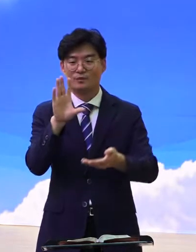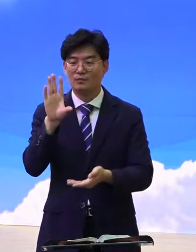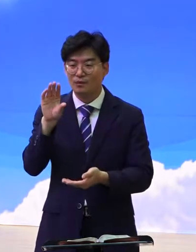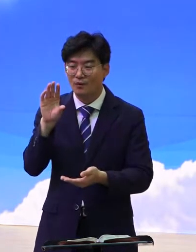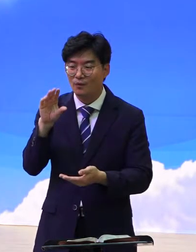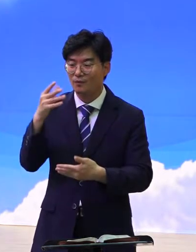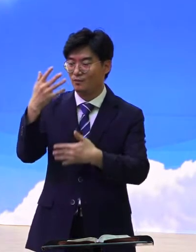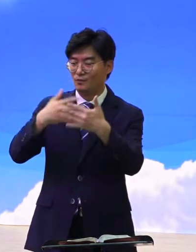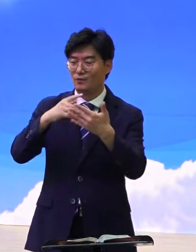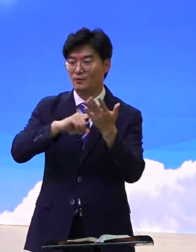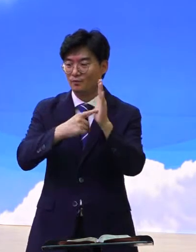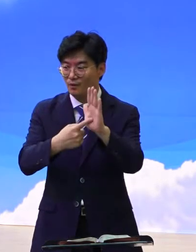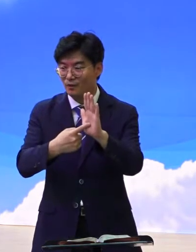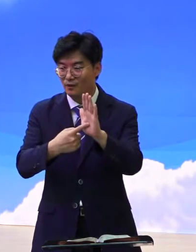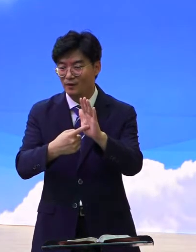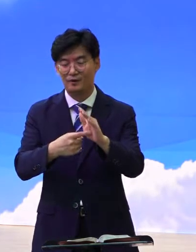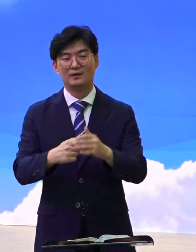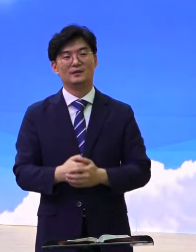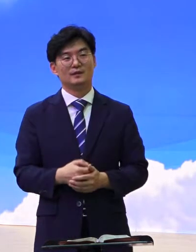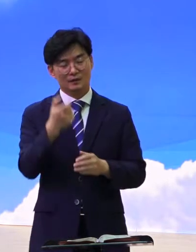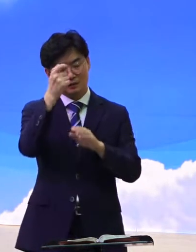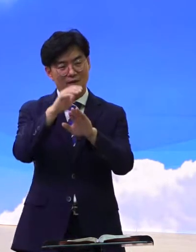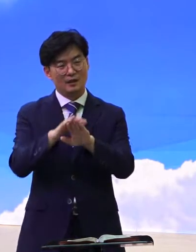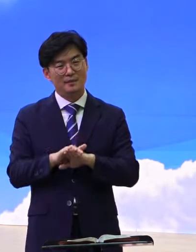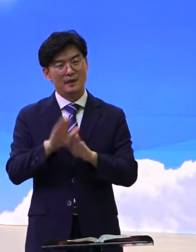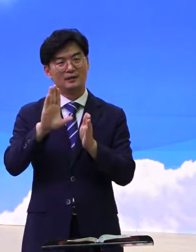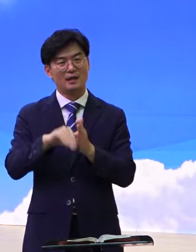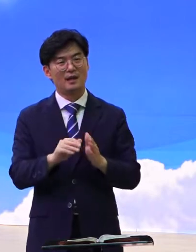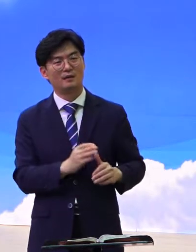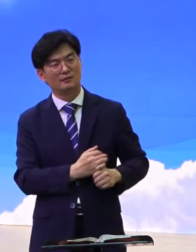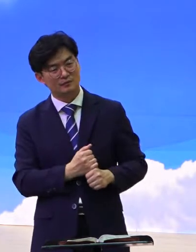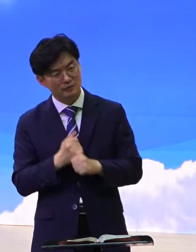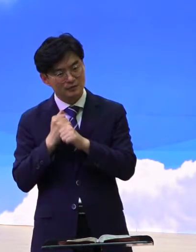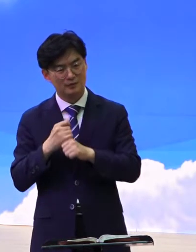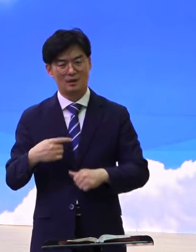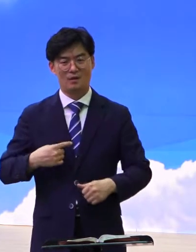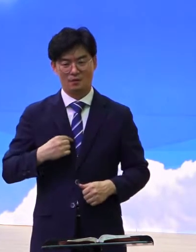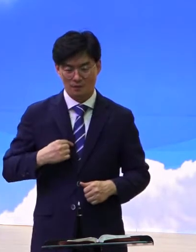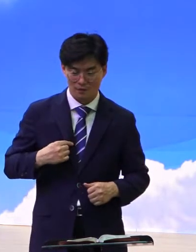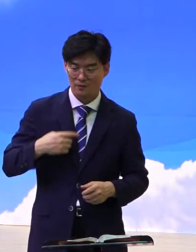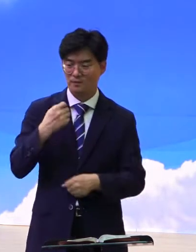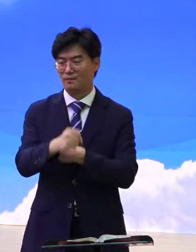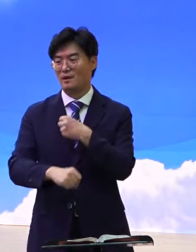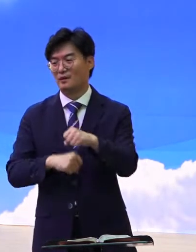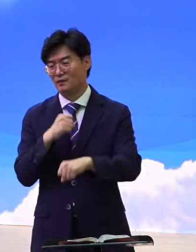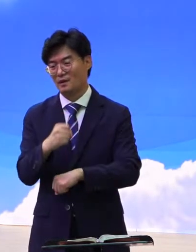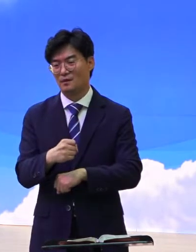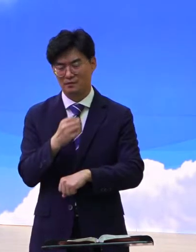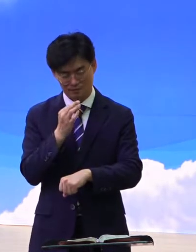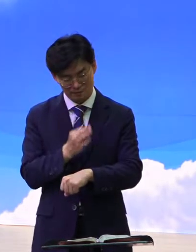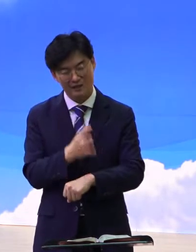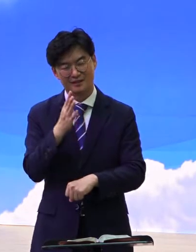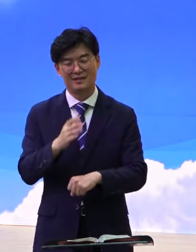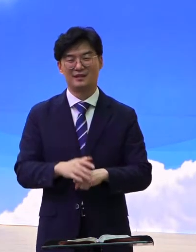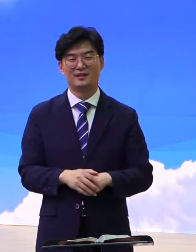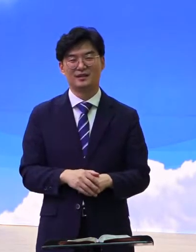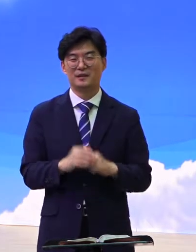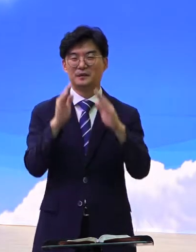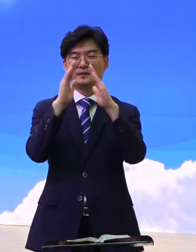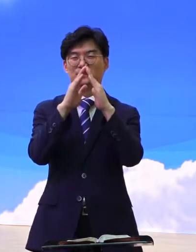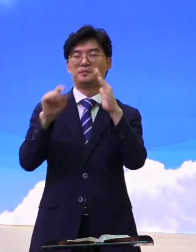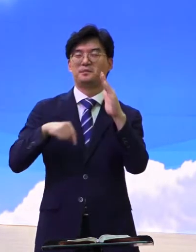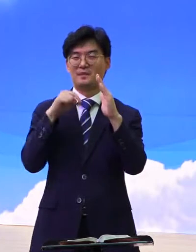드릴 때에 내게 대해서 내 복장이나 어떤 것에 대해서 간섭하는 사람이 없습니다. 내가 의식해야 할